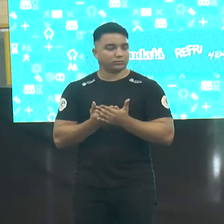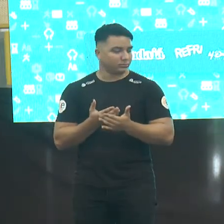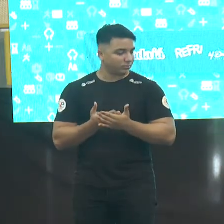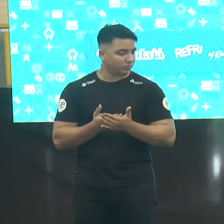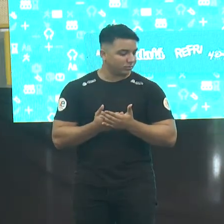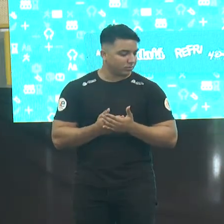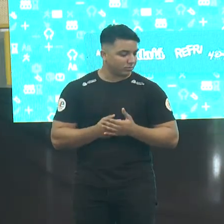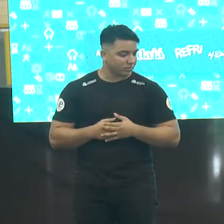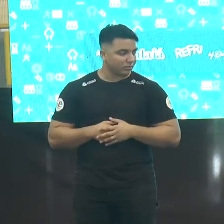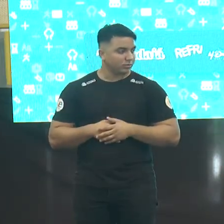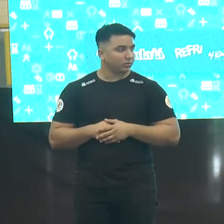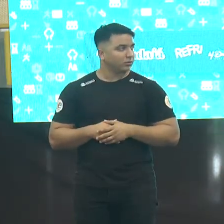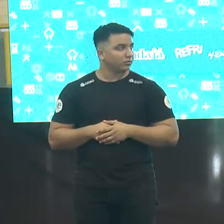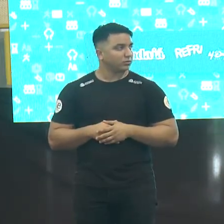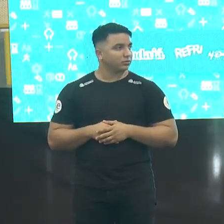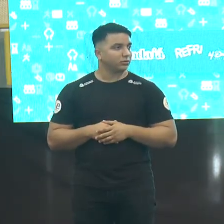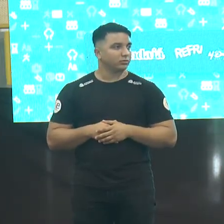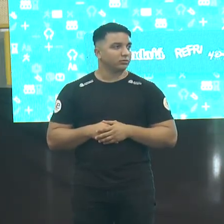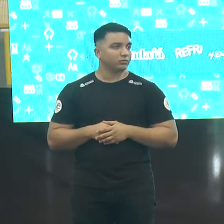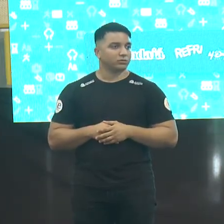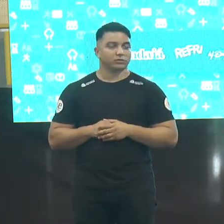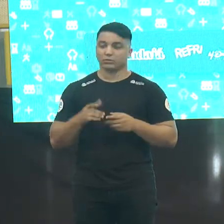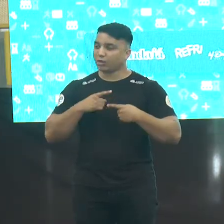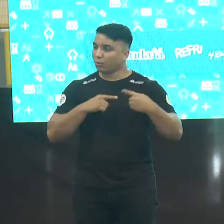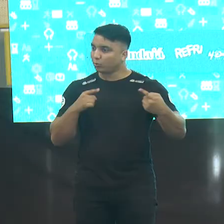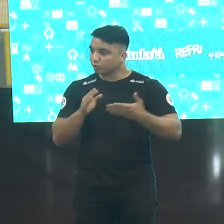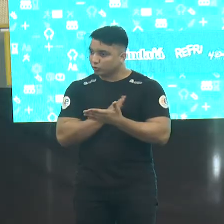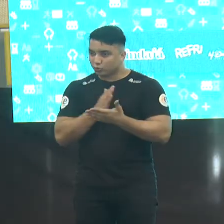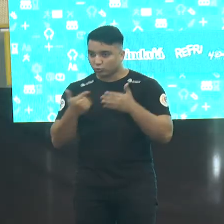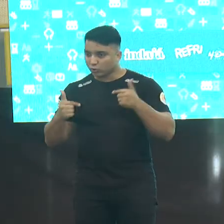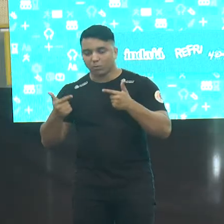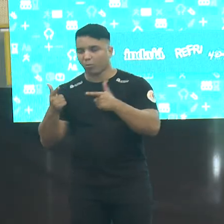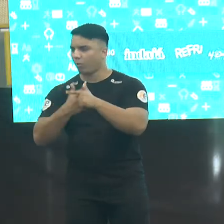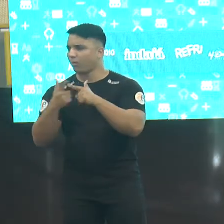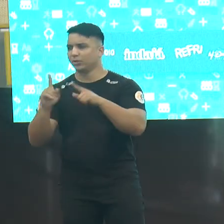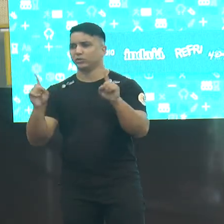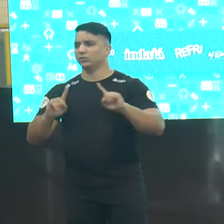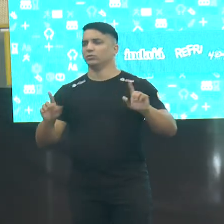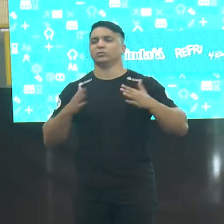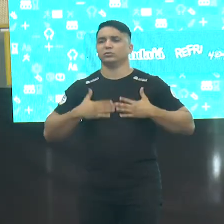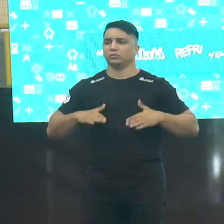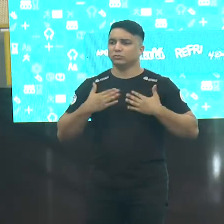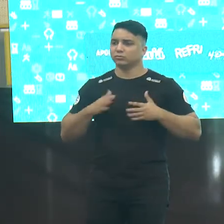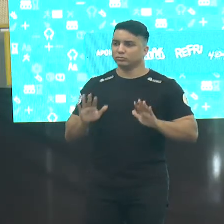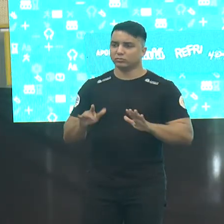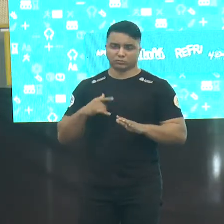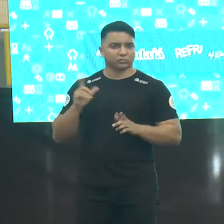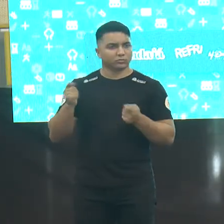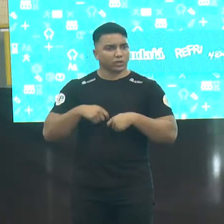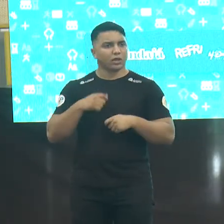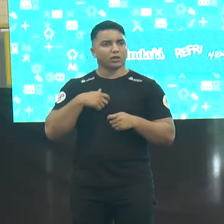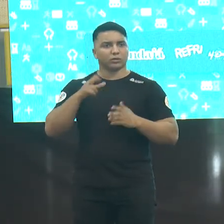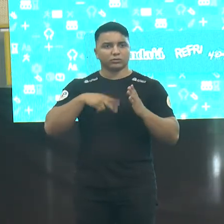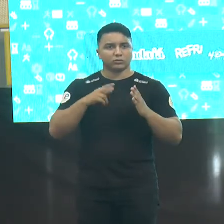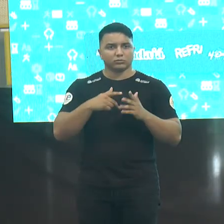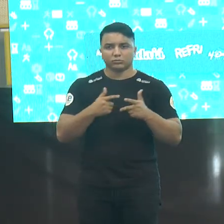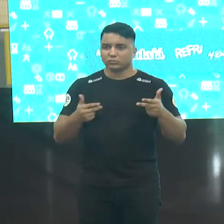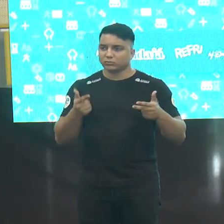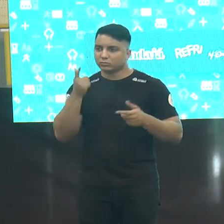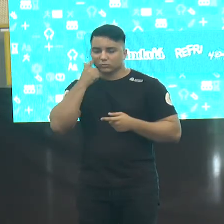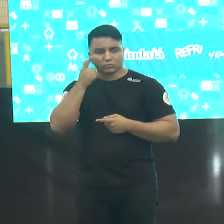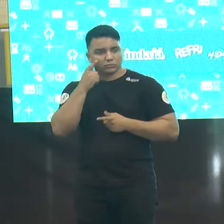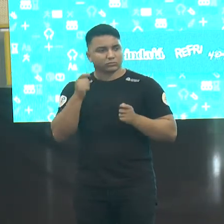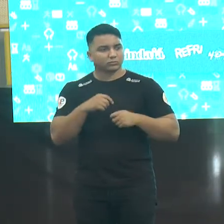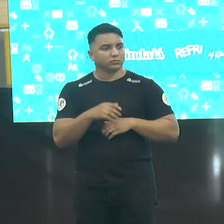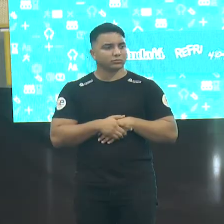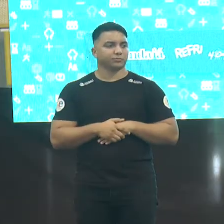Tentar se organizar. Quem tiver sem apostila não tem o menor problema. Dá para acompanhar nos telões, dá uma